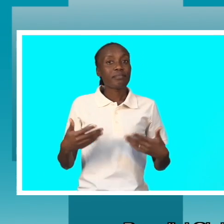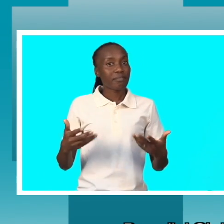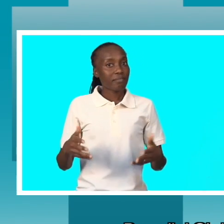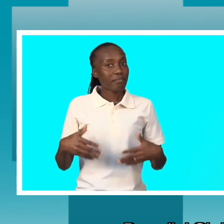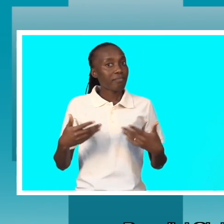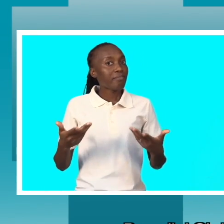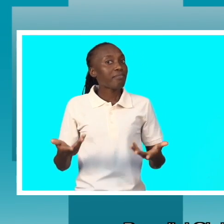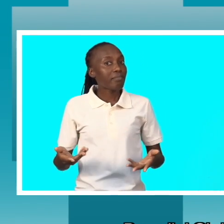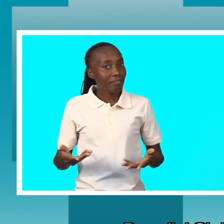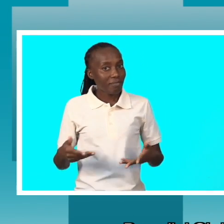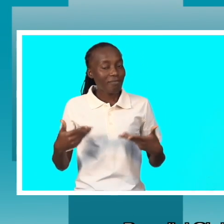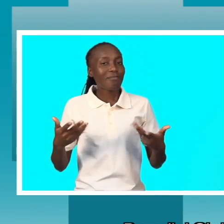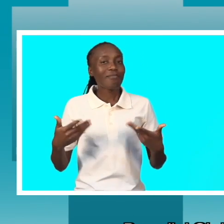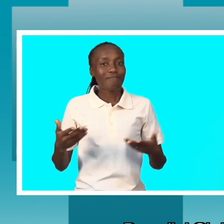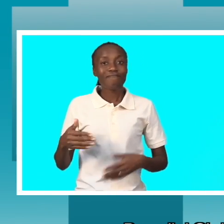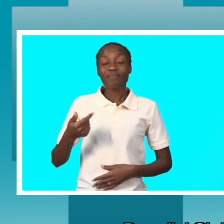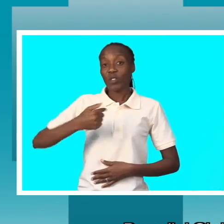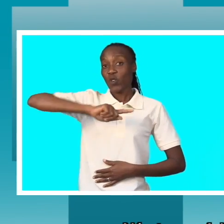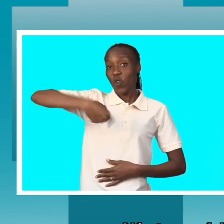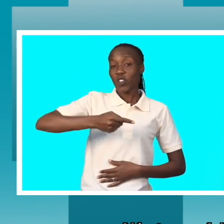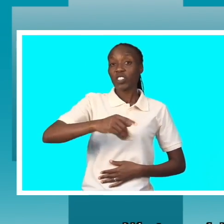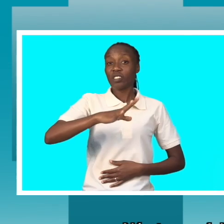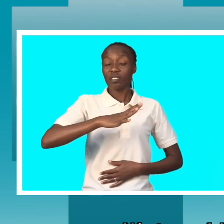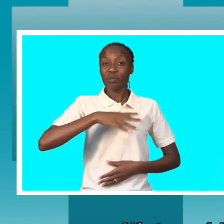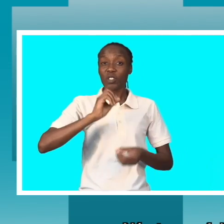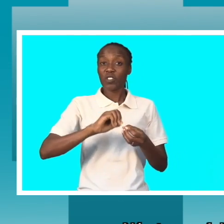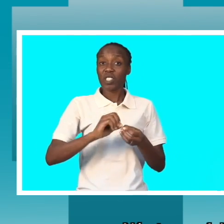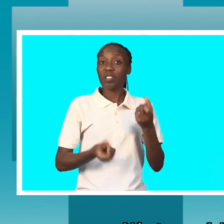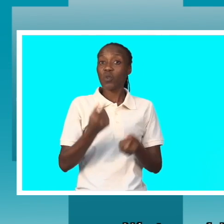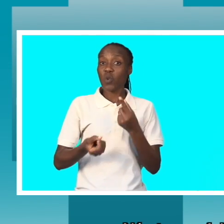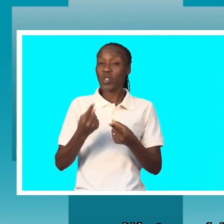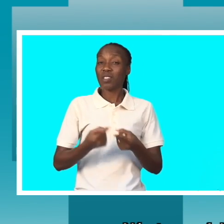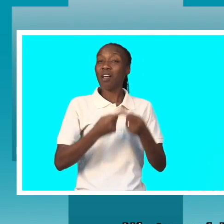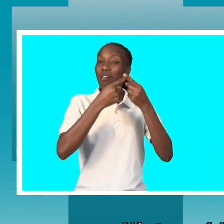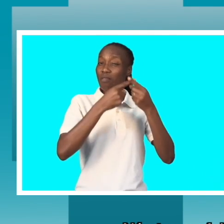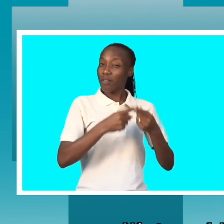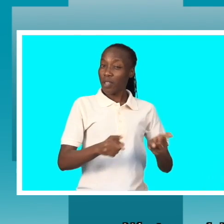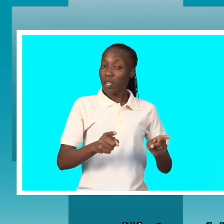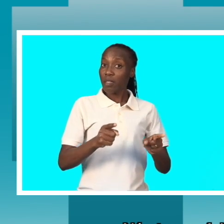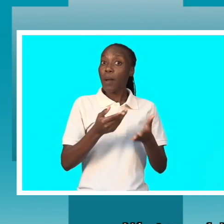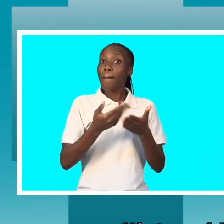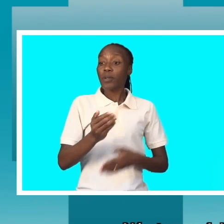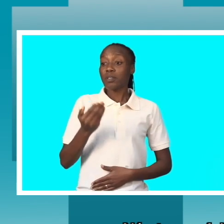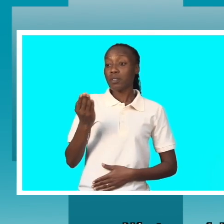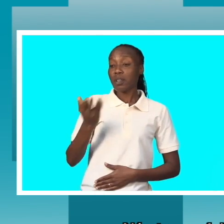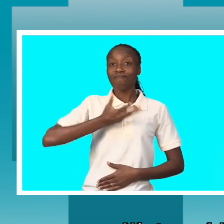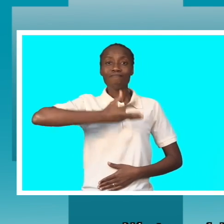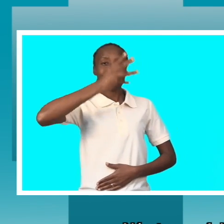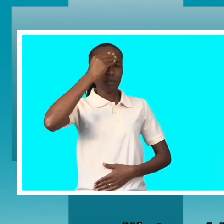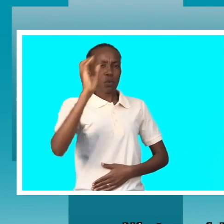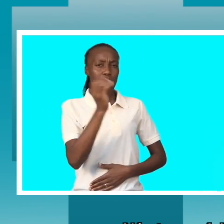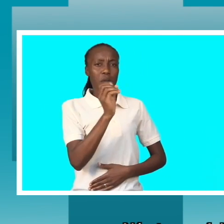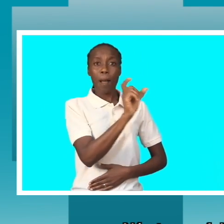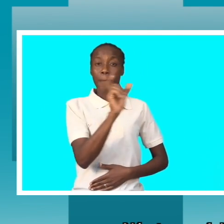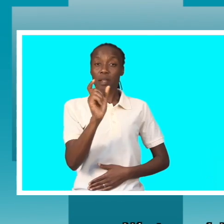Obrigado. E falo mais para vocês. Nós temos feito uma coisa muito diferente. Caso elas não compreendam